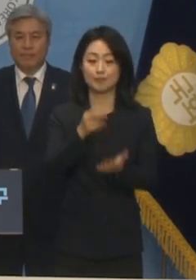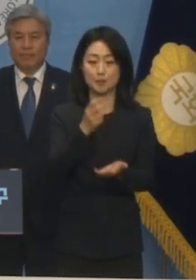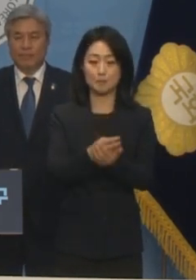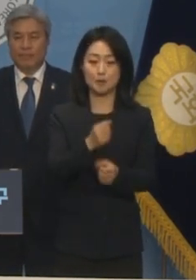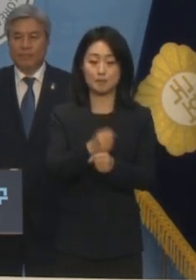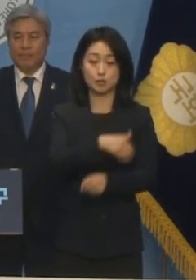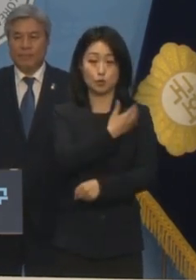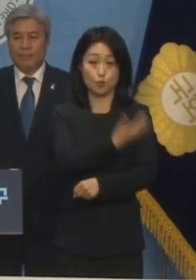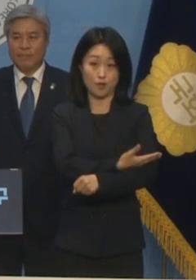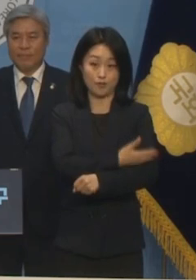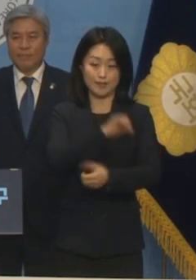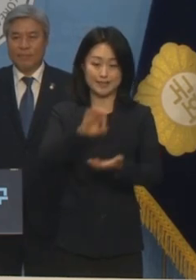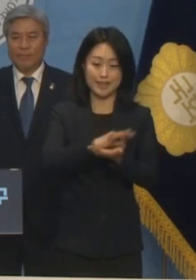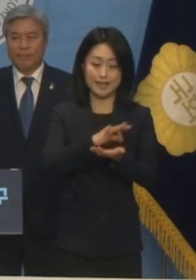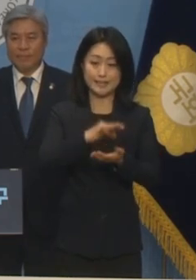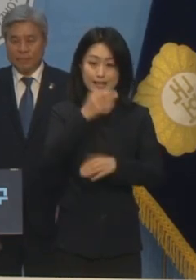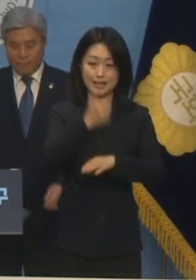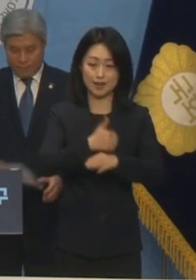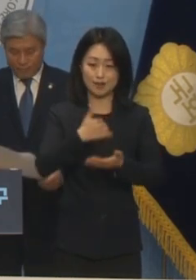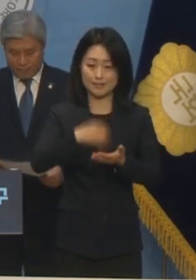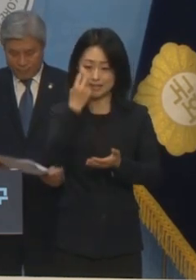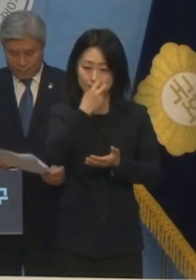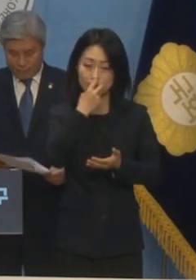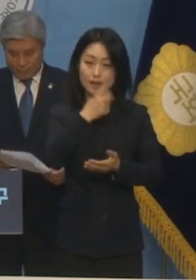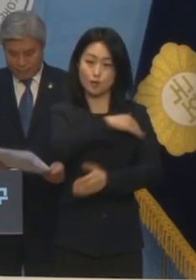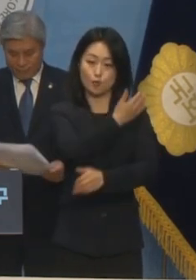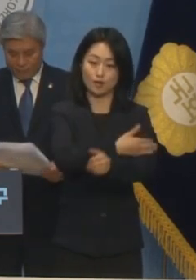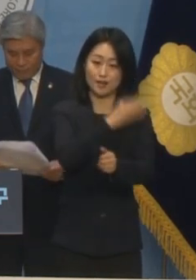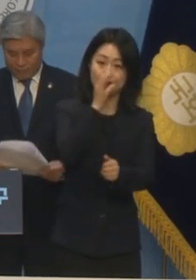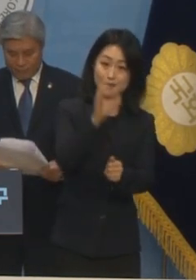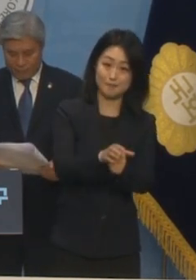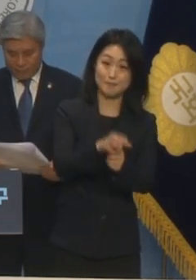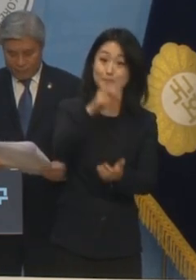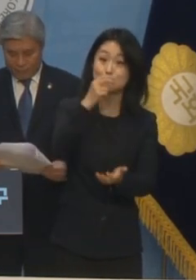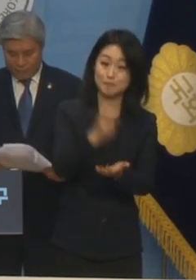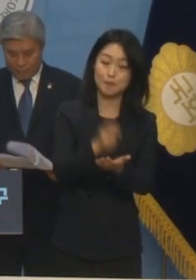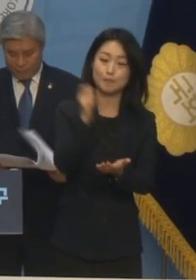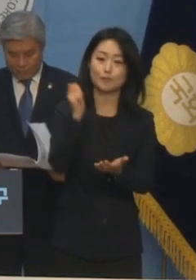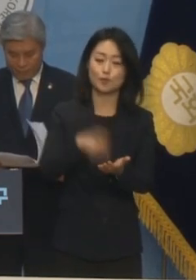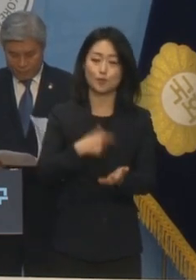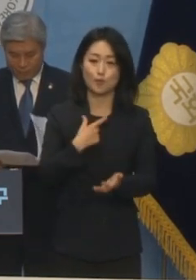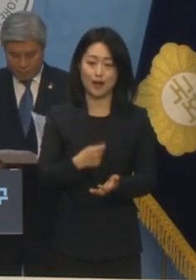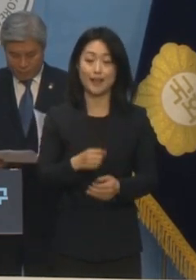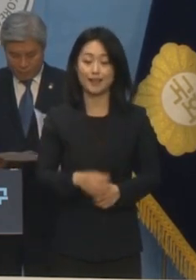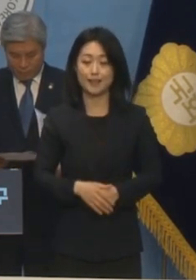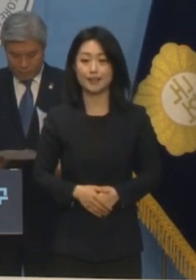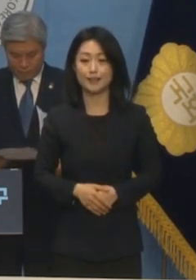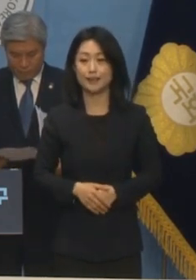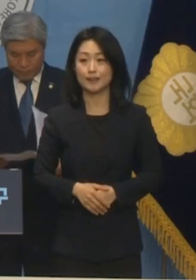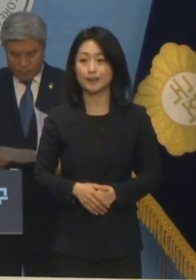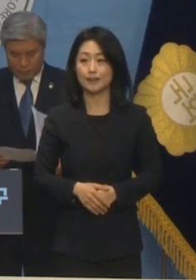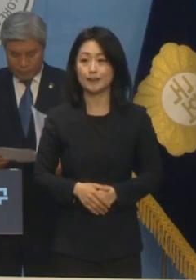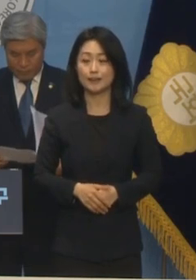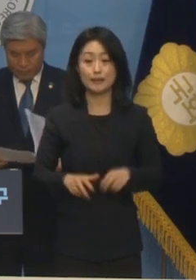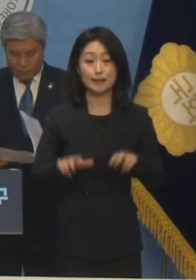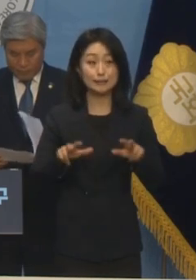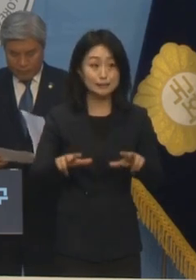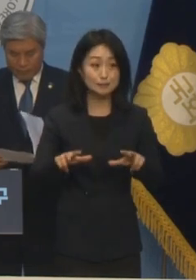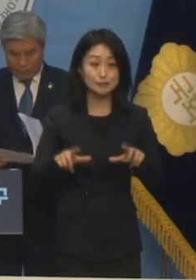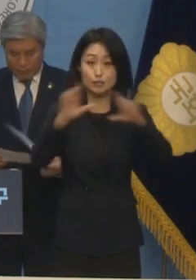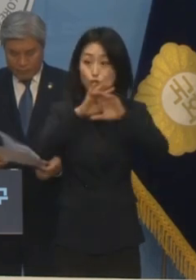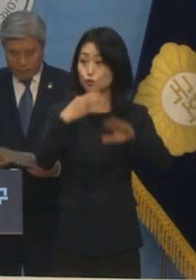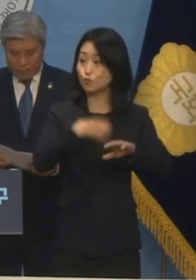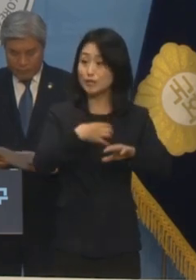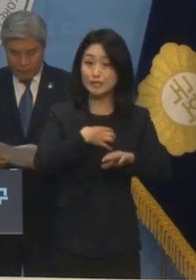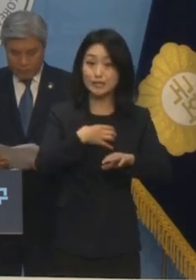부여하는 결의안이 조속히 통과되기를 요청합니다. 더 이상 우리는 멈출 시간도 뒤로